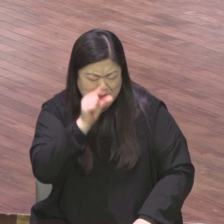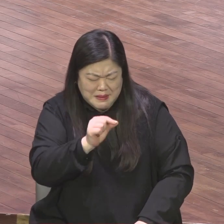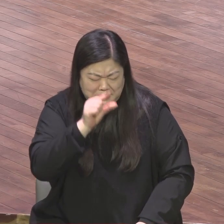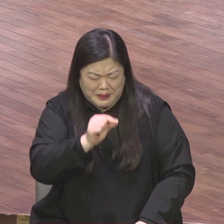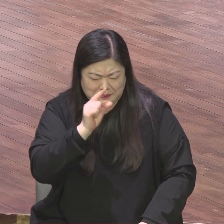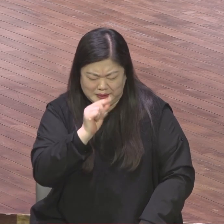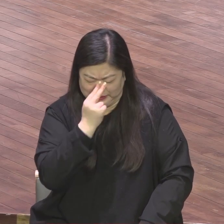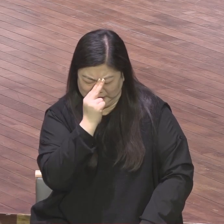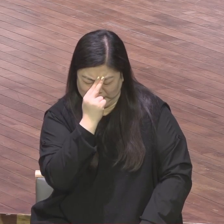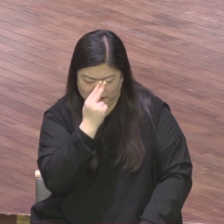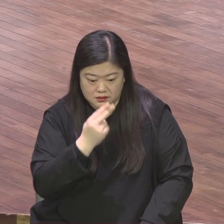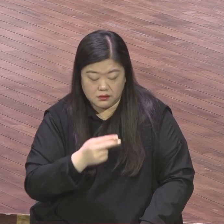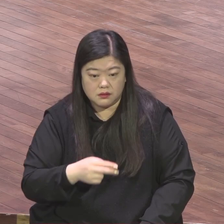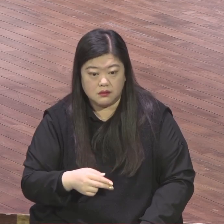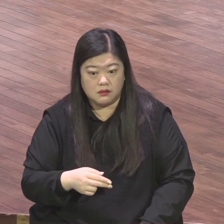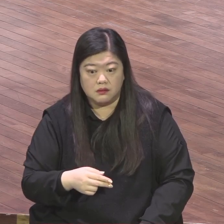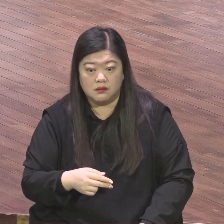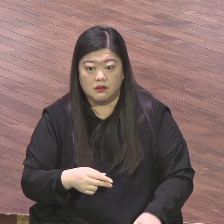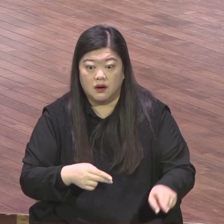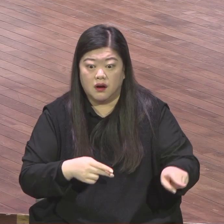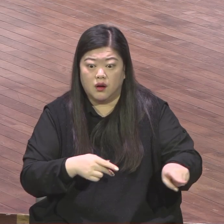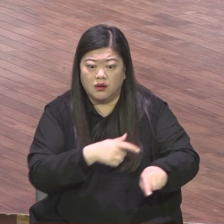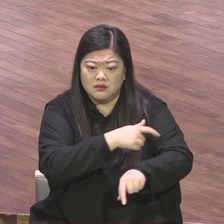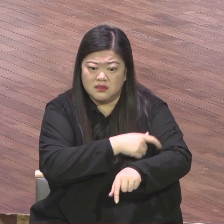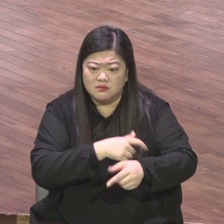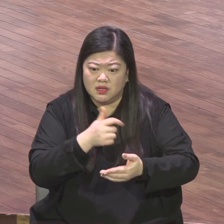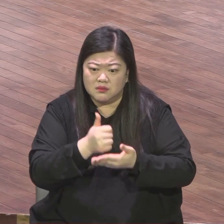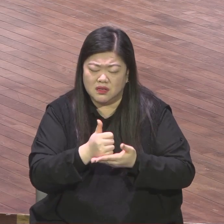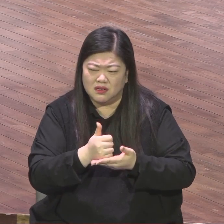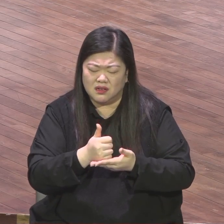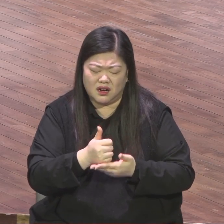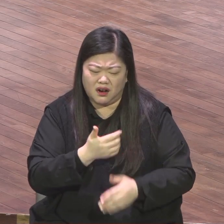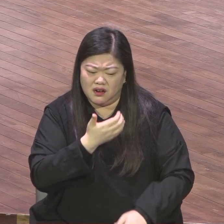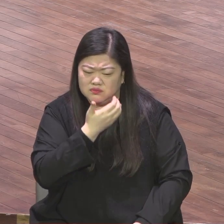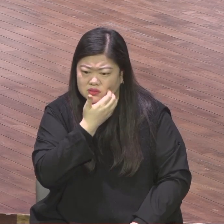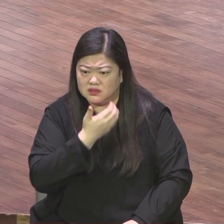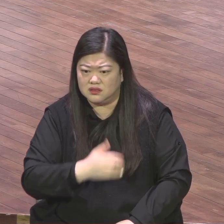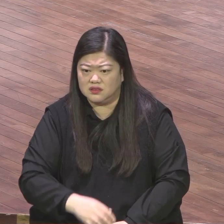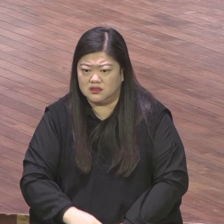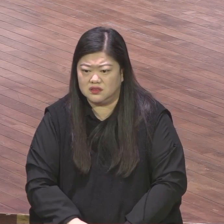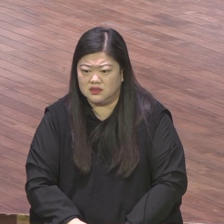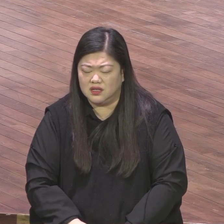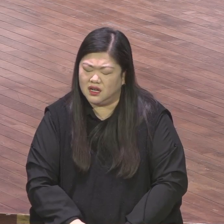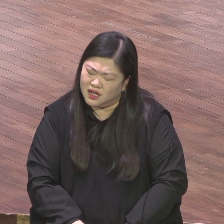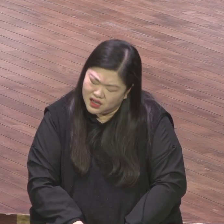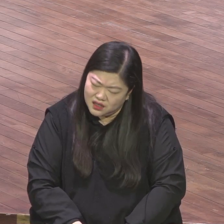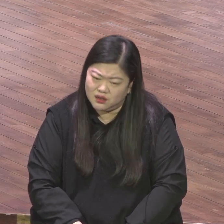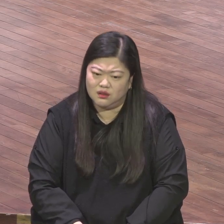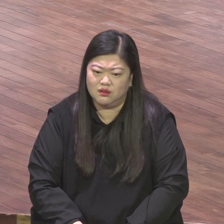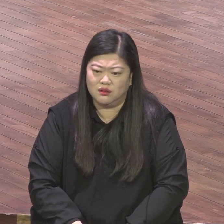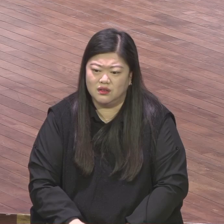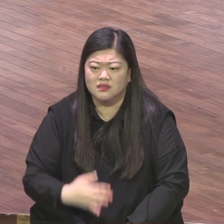내가 맨날 시비 걸고 맨 찡그리다 얼굴 찡그리다니 바퀴벌리 씹은 것 저러다. 제가 봐도